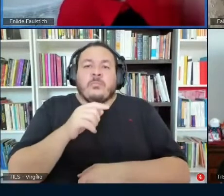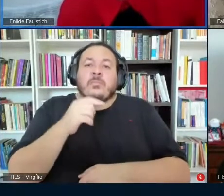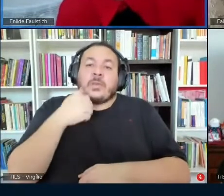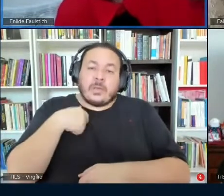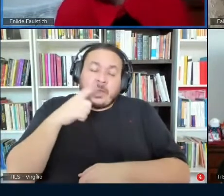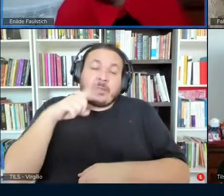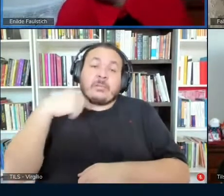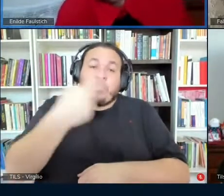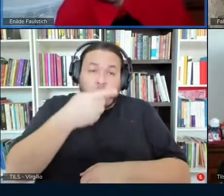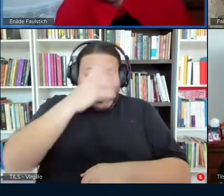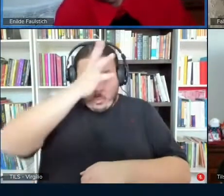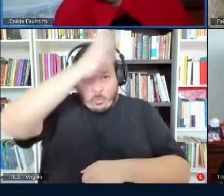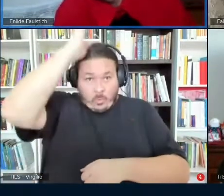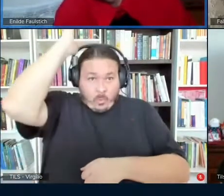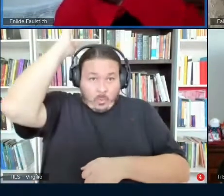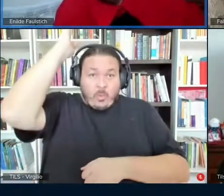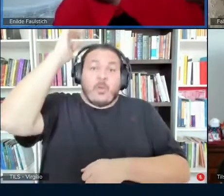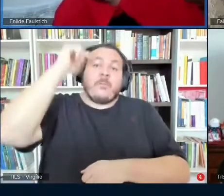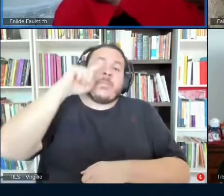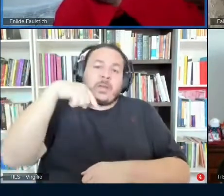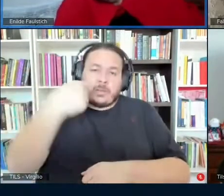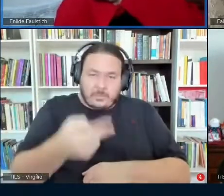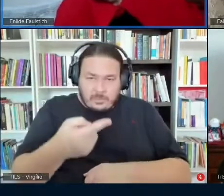para os romanos,